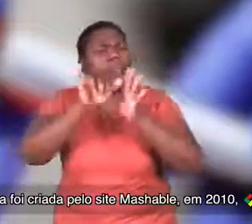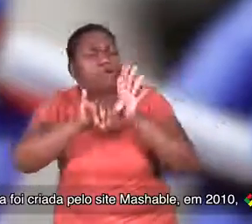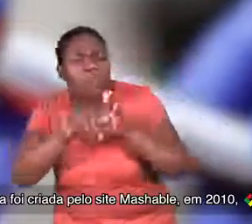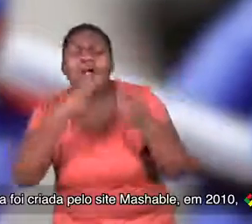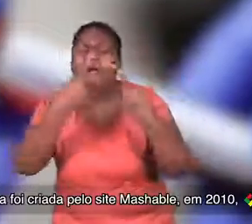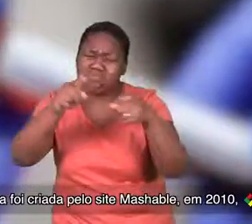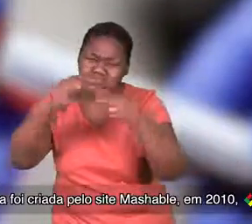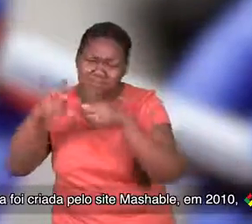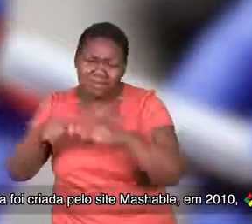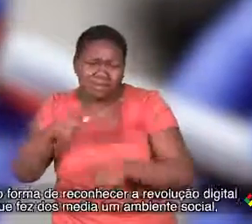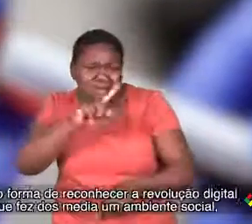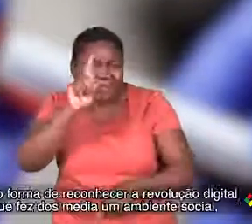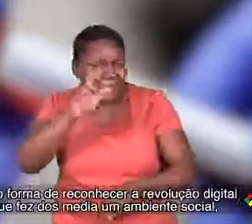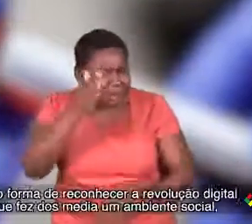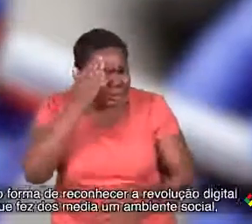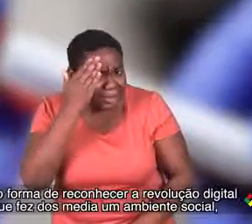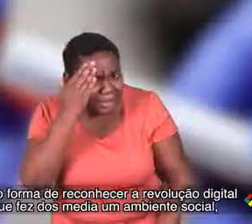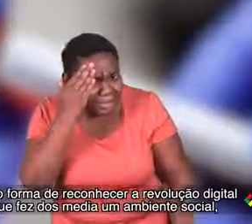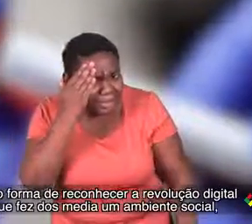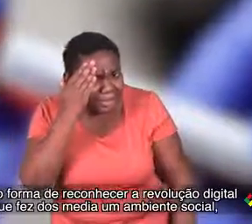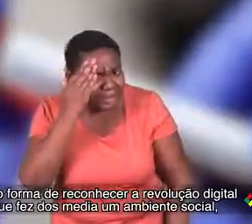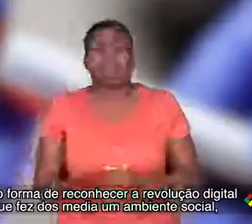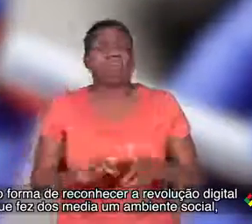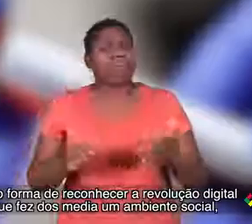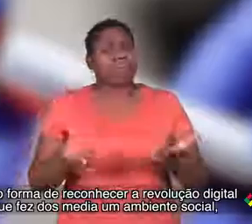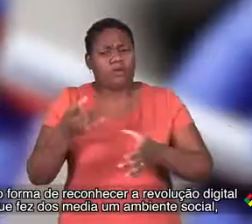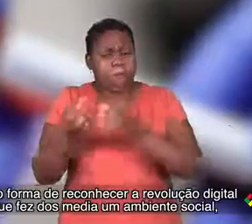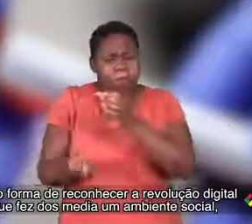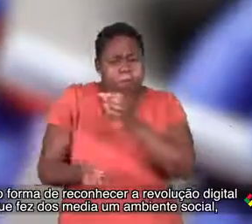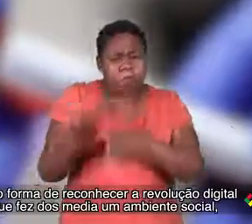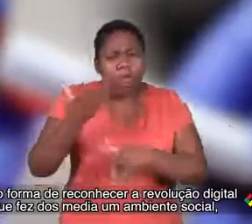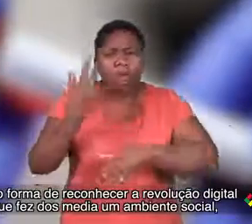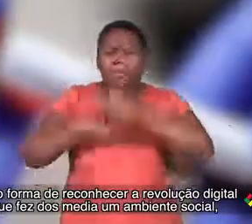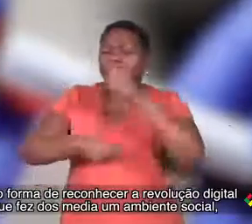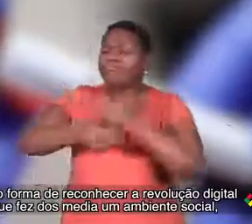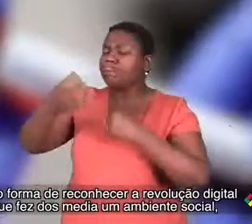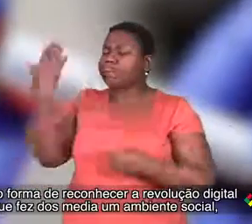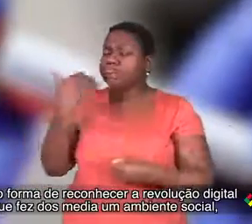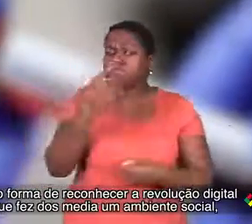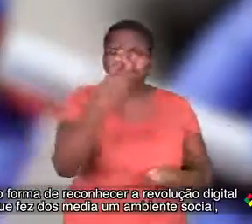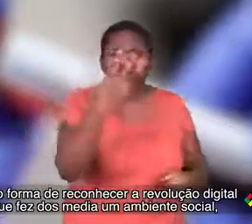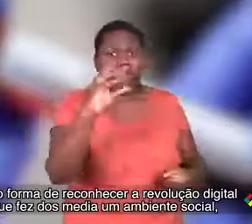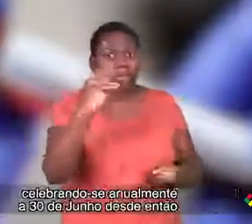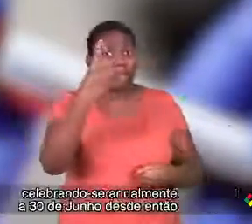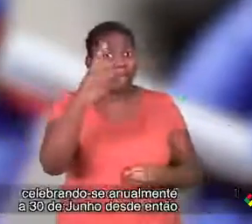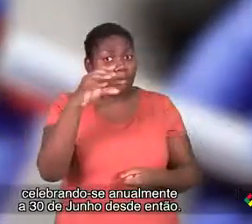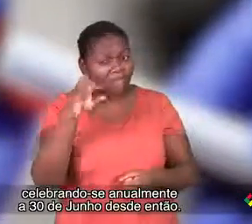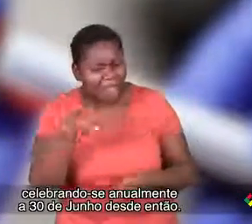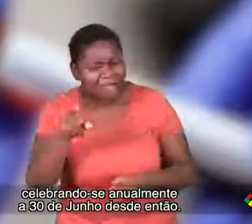em 2010, como forma de reconhecer a revolução digital que faz dos mídias um ambiente social, celebrando-se anualmente